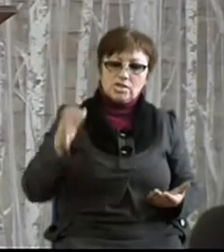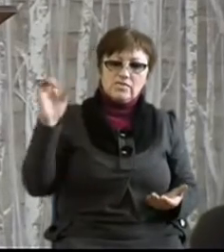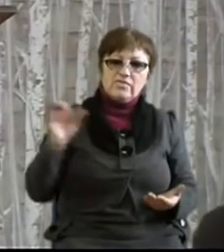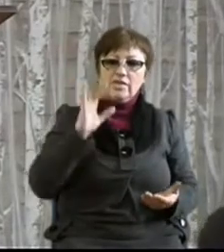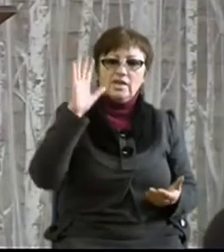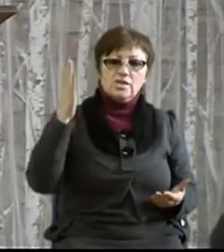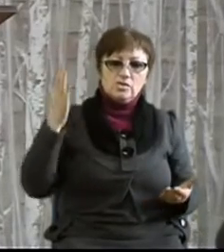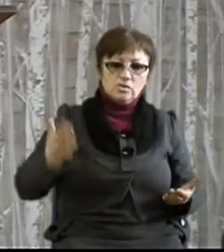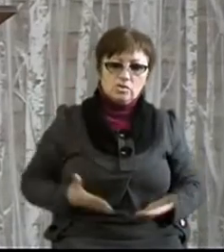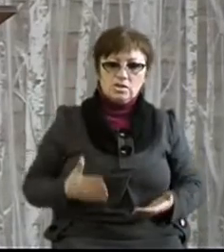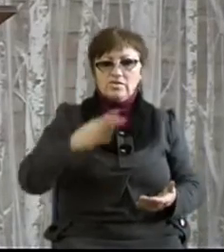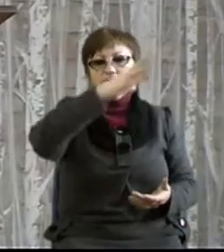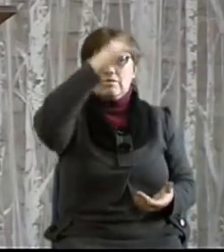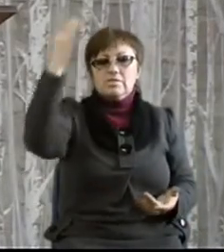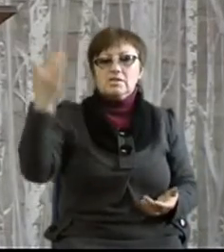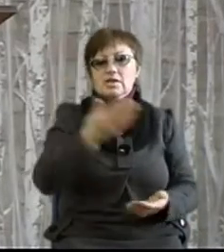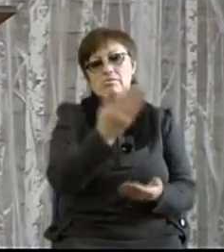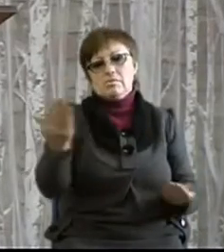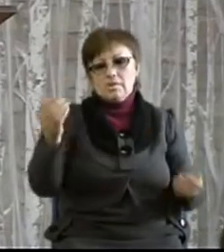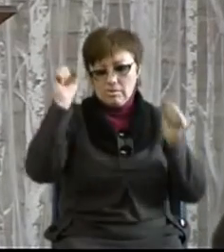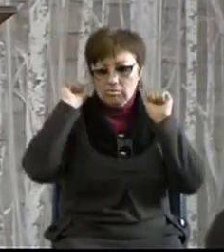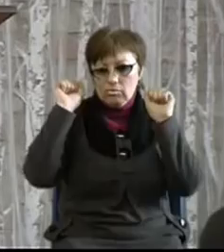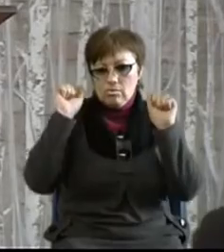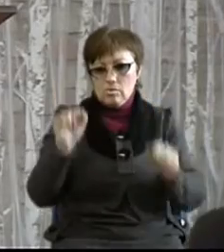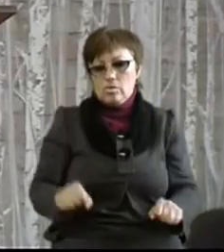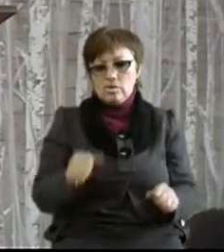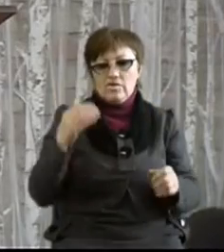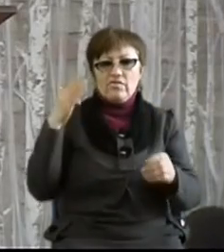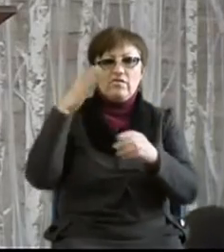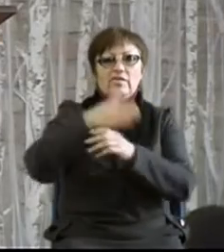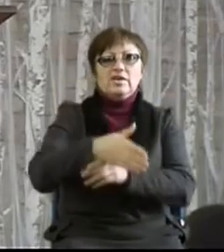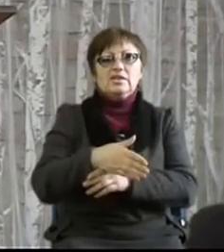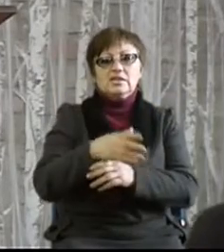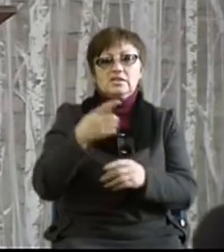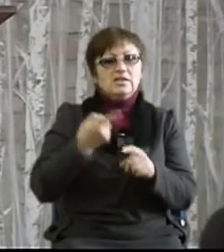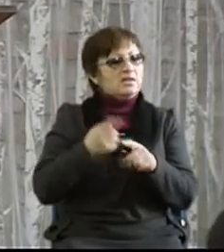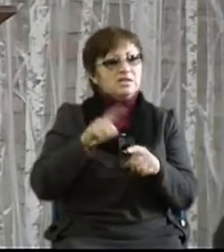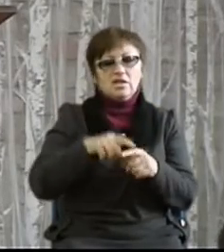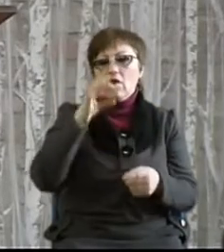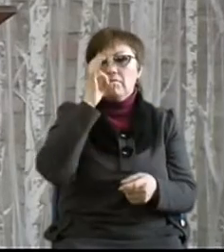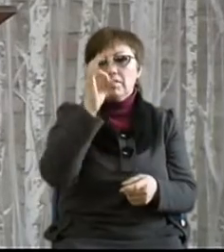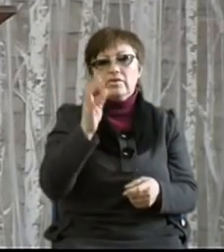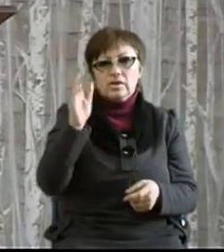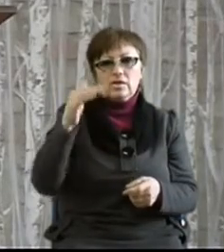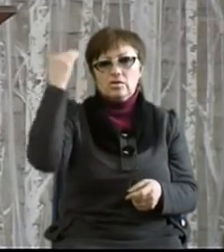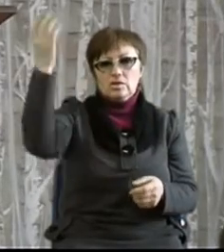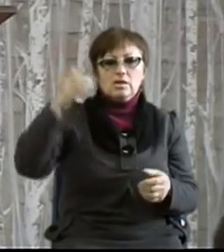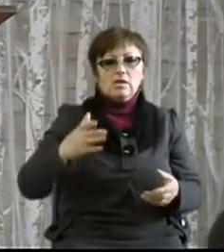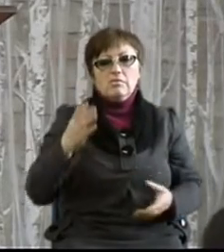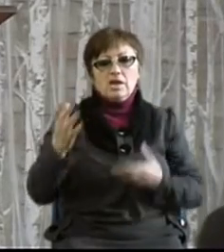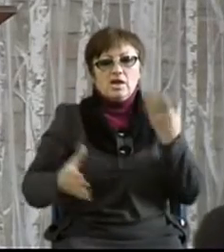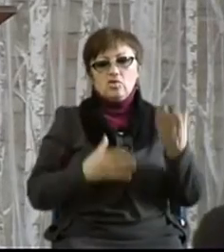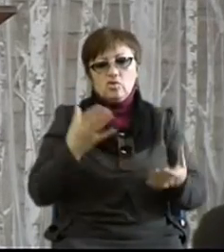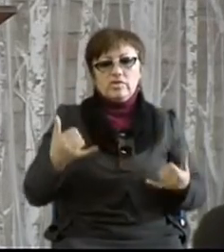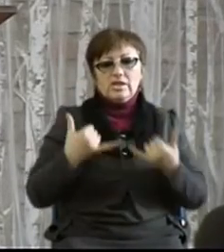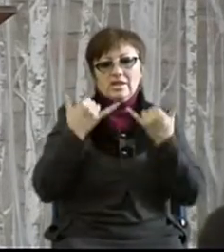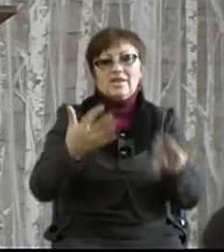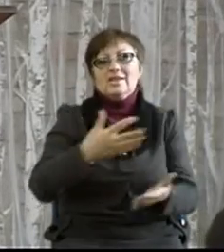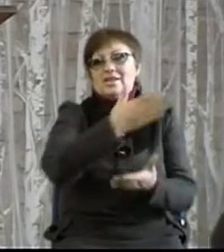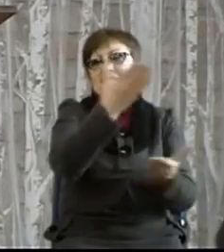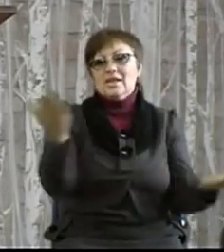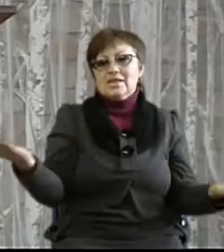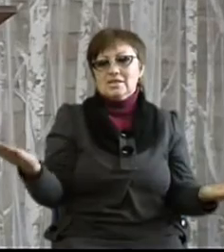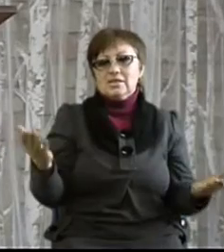вечную жизнь, веря в небеса, мы в состоянии войти, Господь, в эти обетования, которые Ты приготовил для нас.